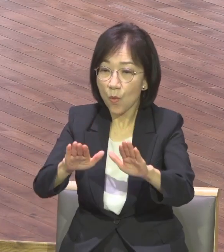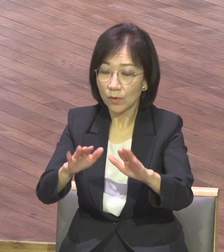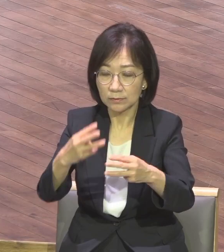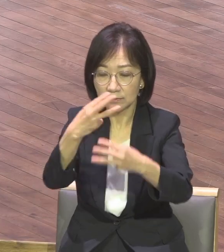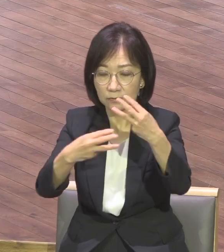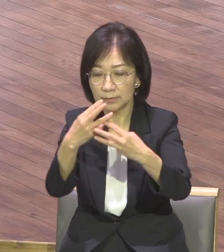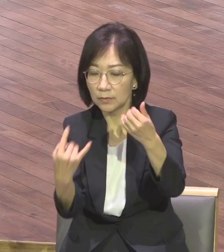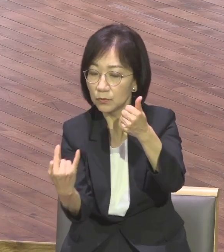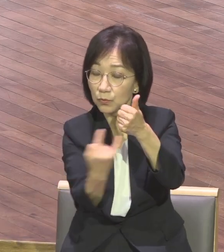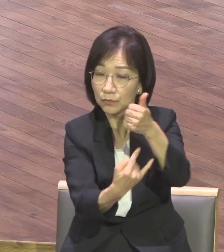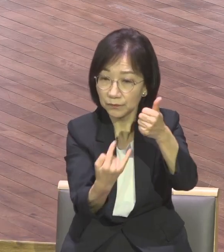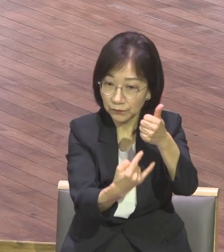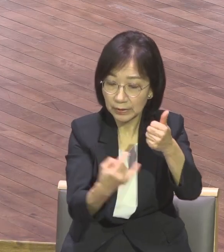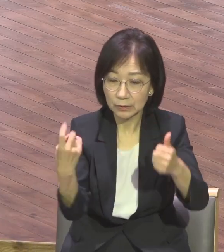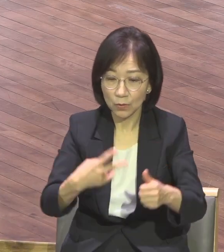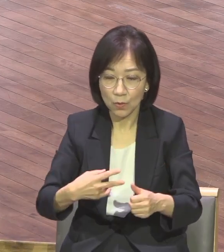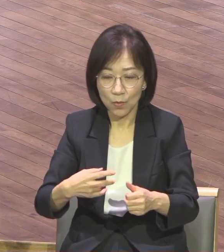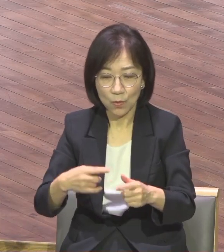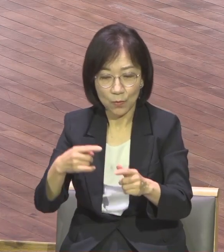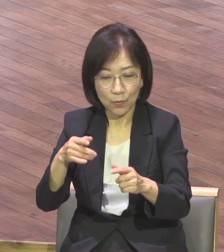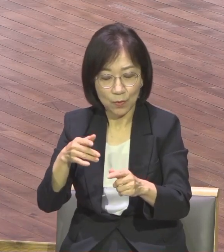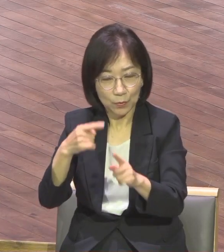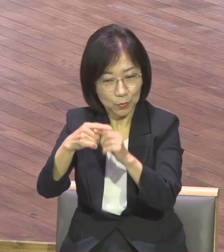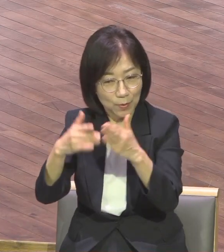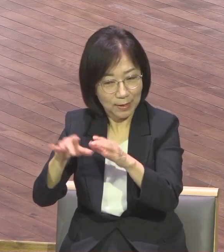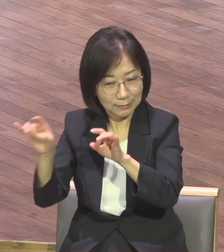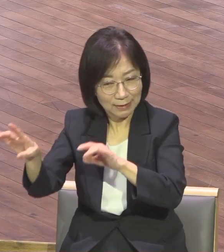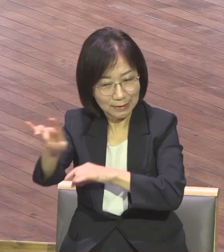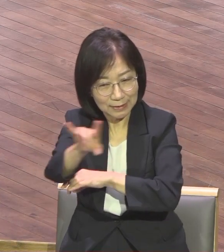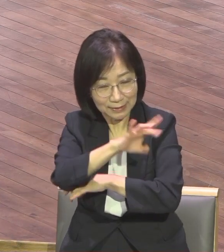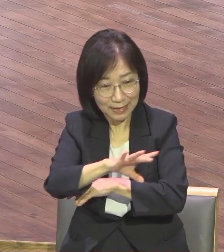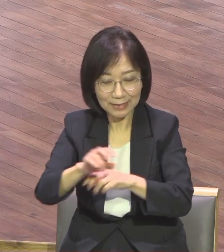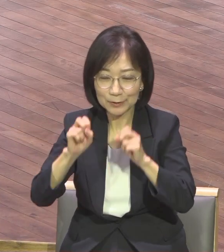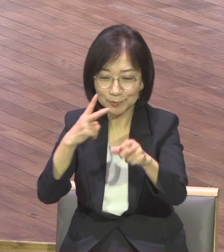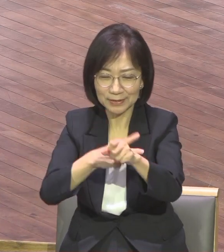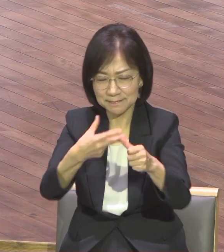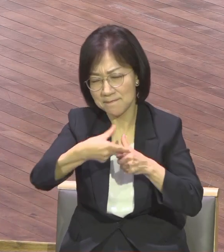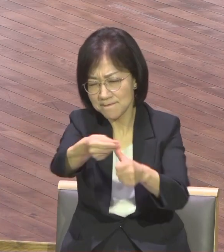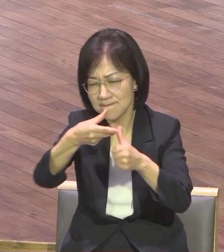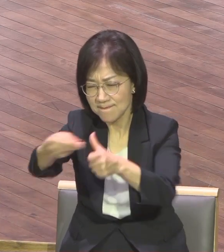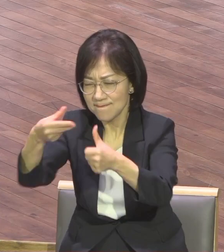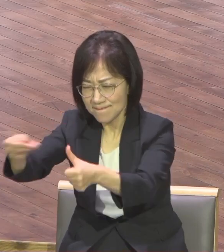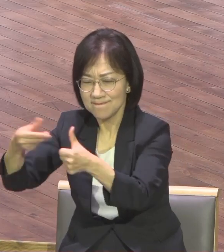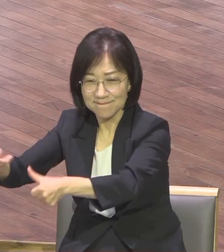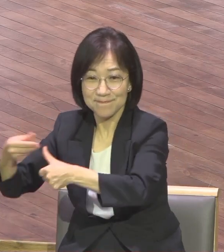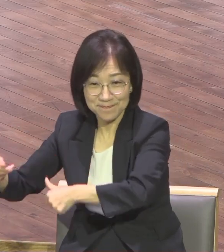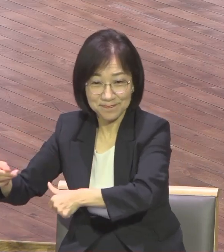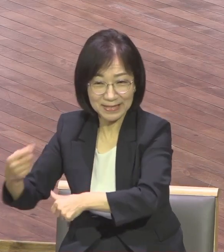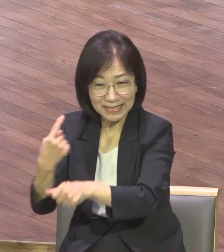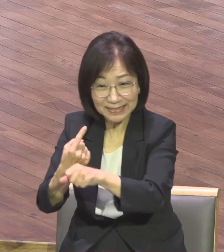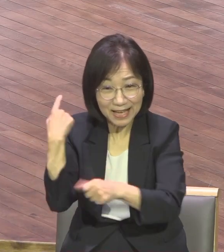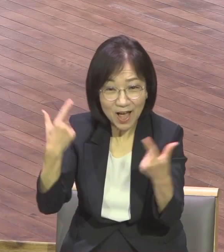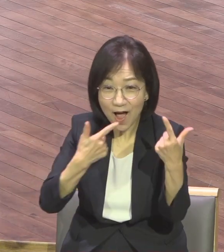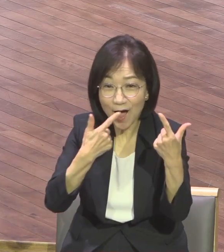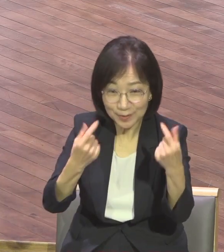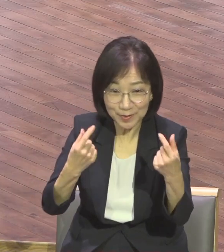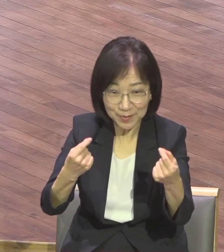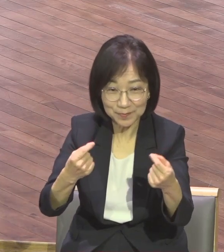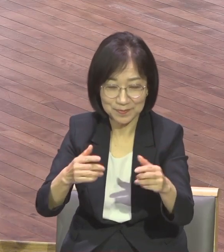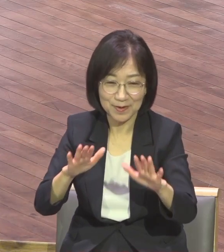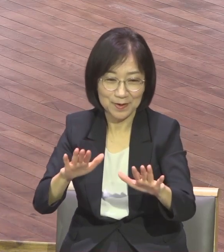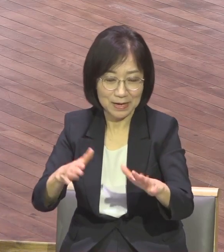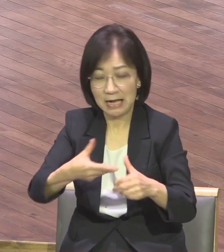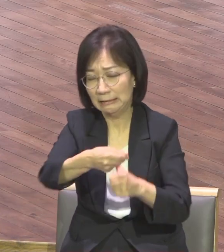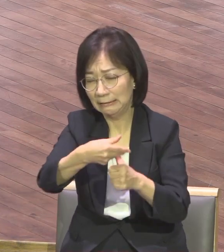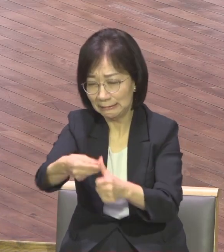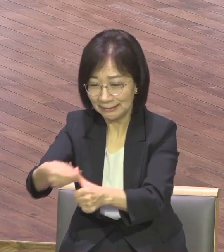위원회와 각 전문기관 부서별로 선교사님들 흩어져서 선교 메시지를 그렇게 하게 됩니다.